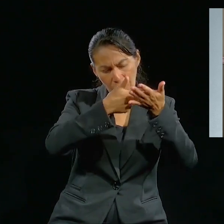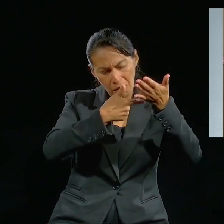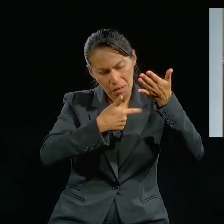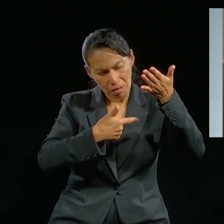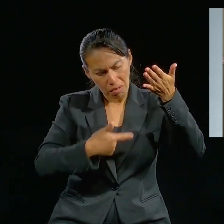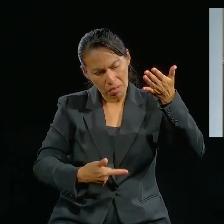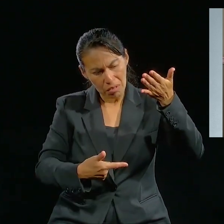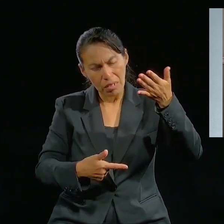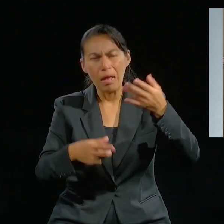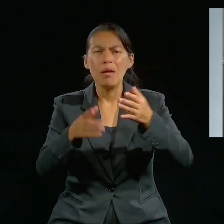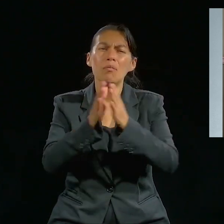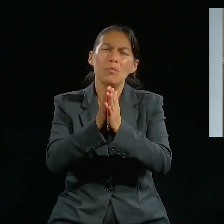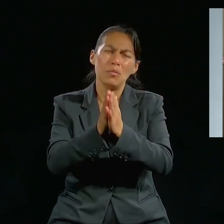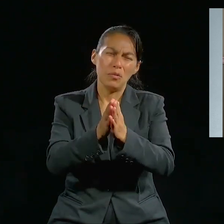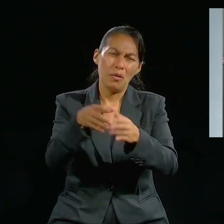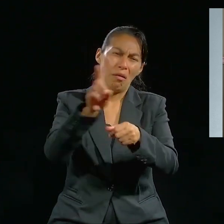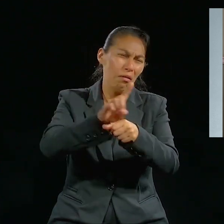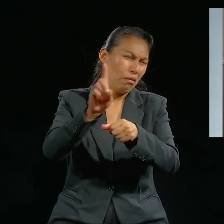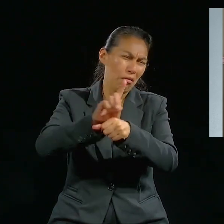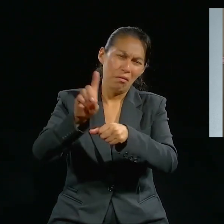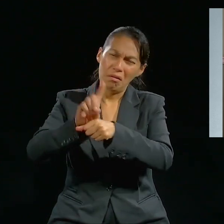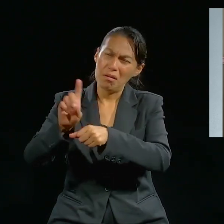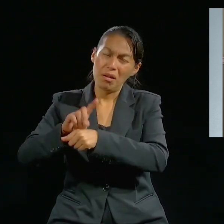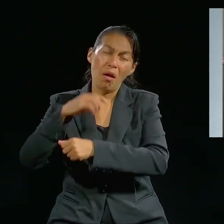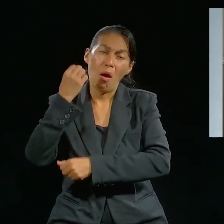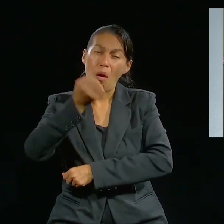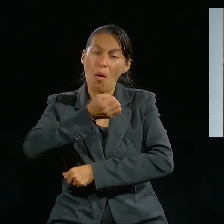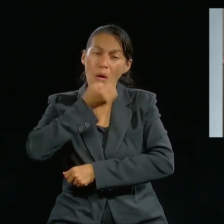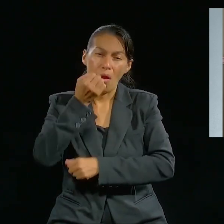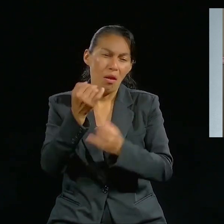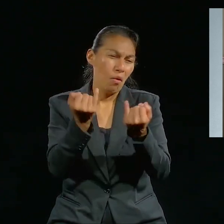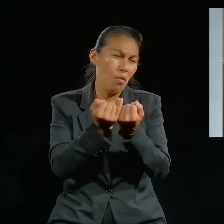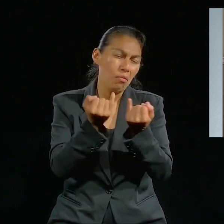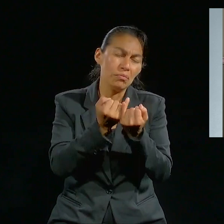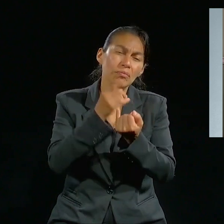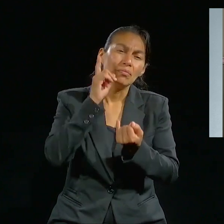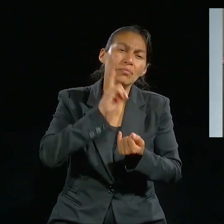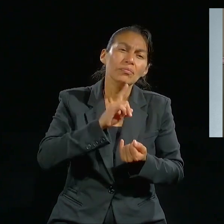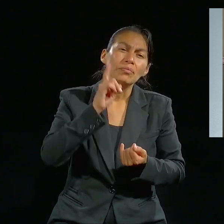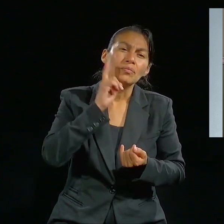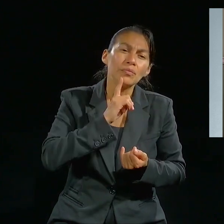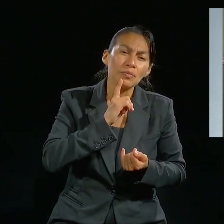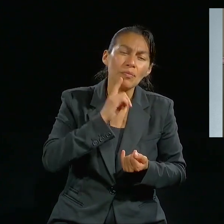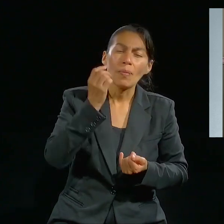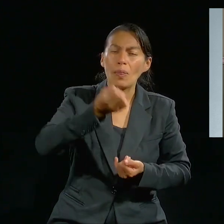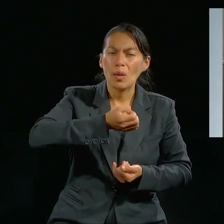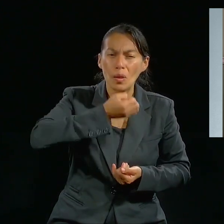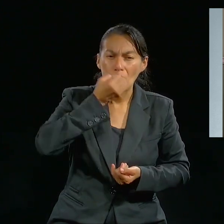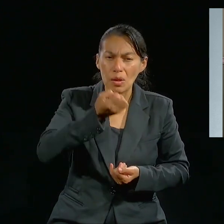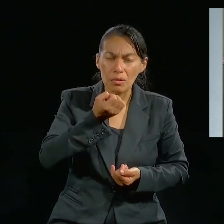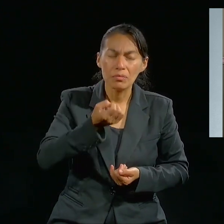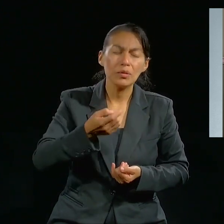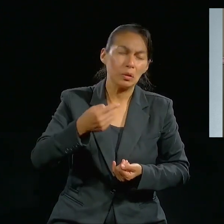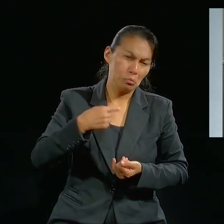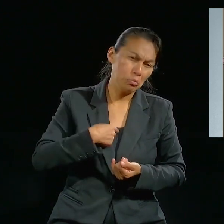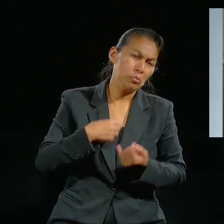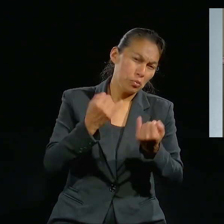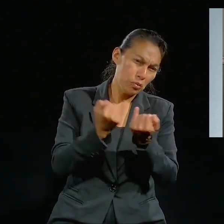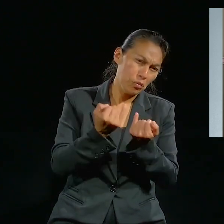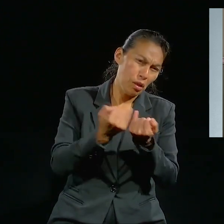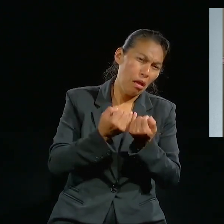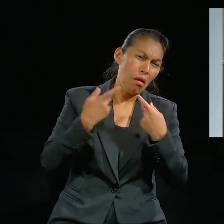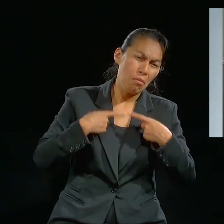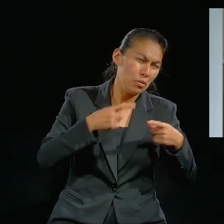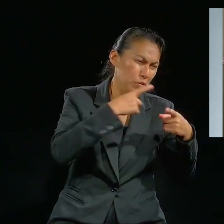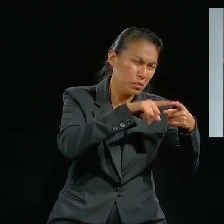por ellos cada día, las guerreras de la oración lo hacen, interceden, también lo hago yo y hay mucha